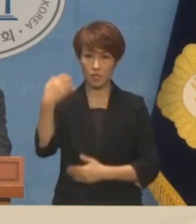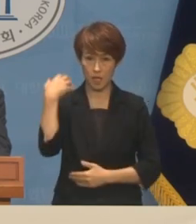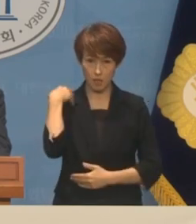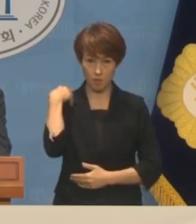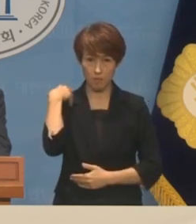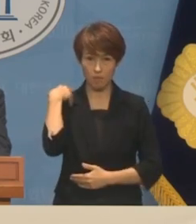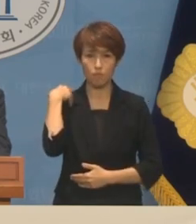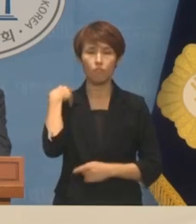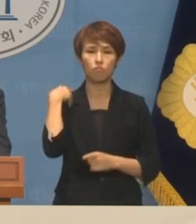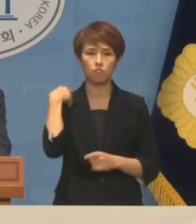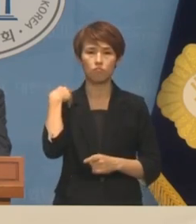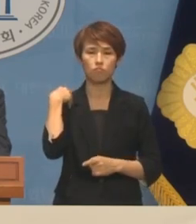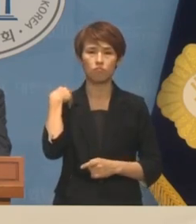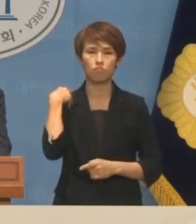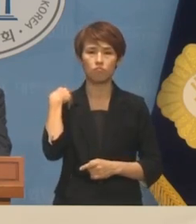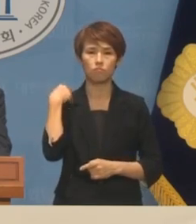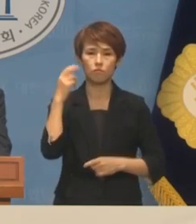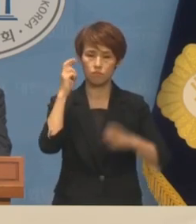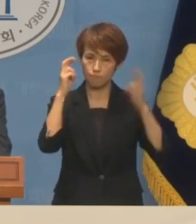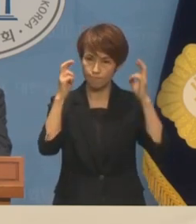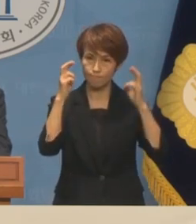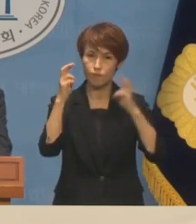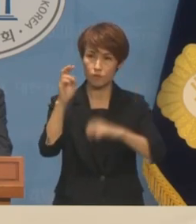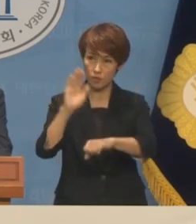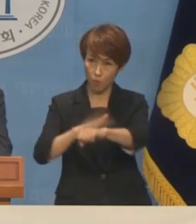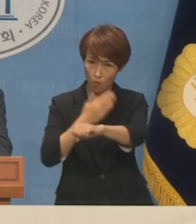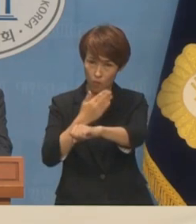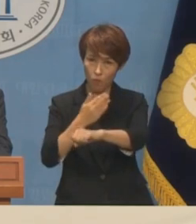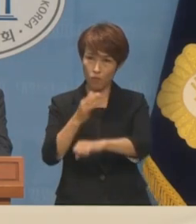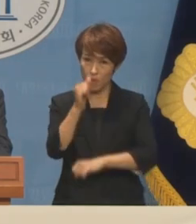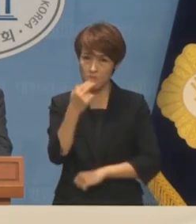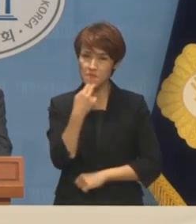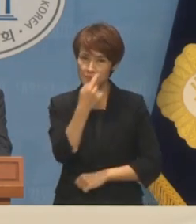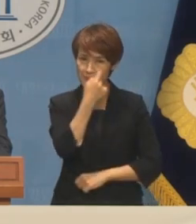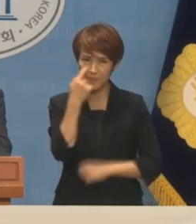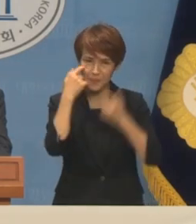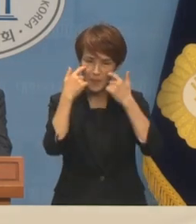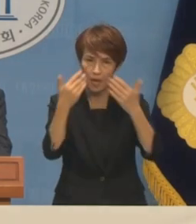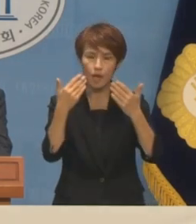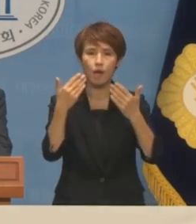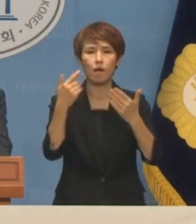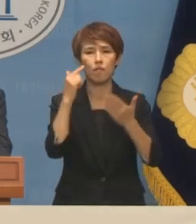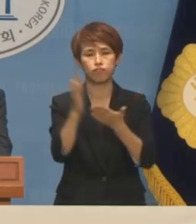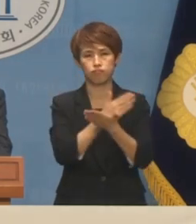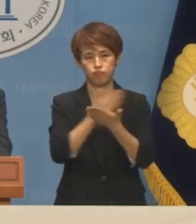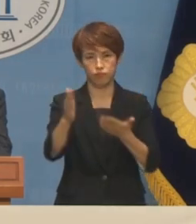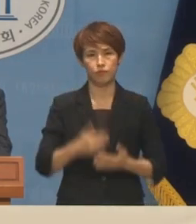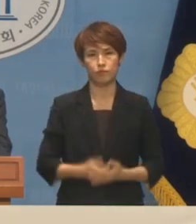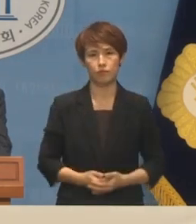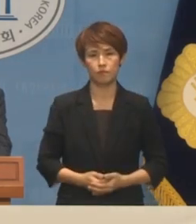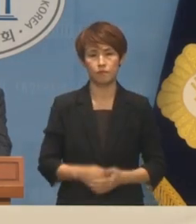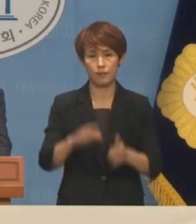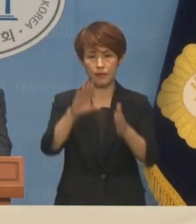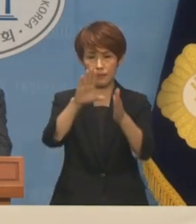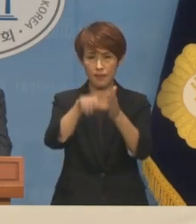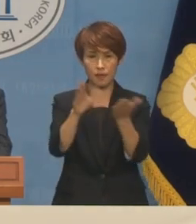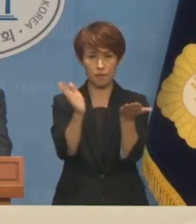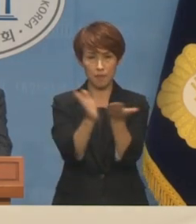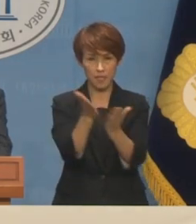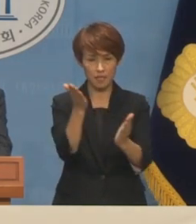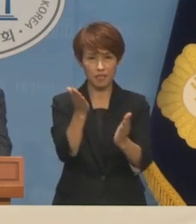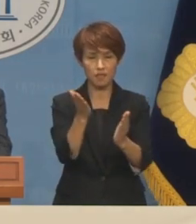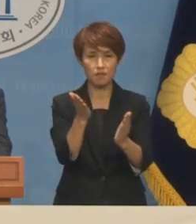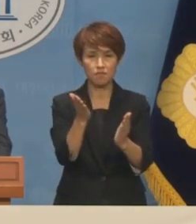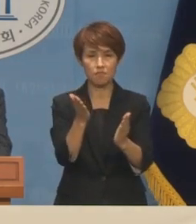배상 의무자별 귀책 사유, 기여도 등에 따라 명확히 하며 시대에 맞지 않는 신원